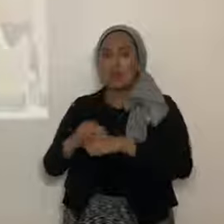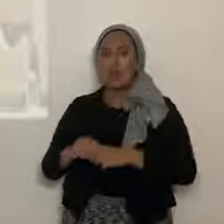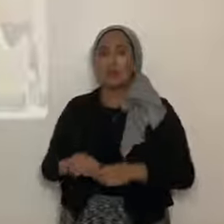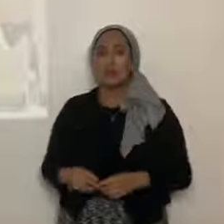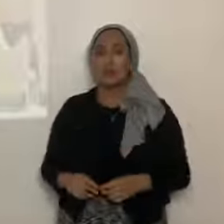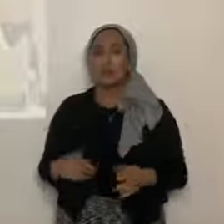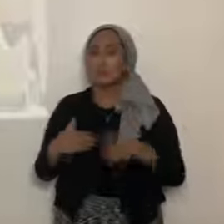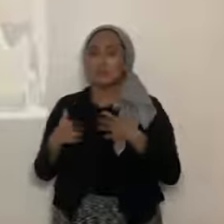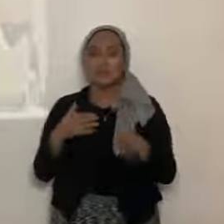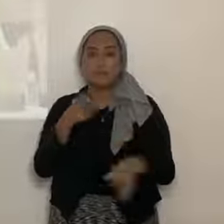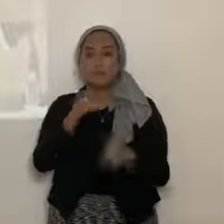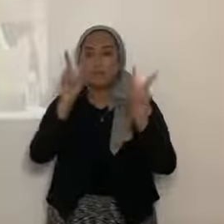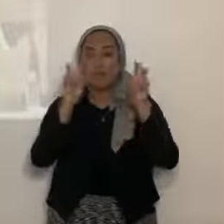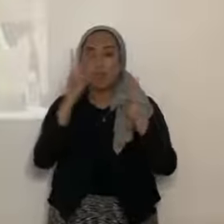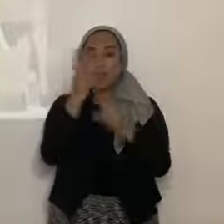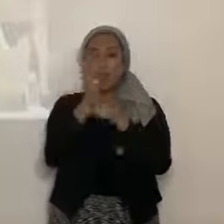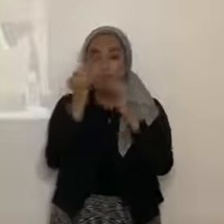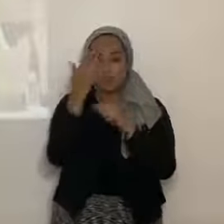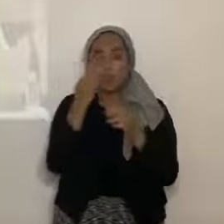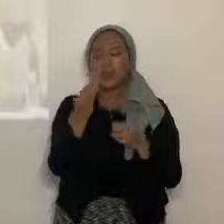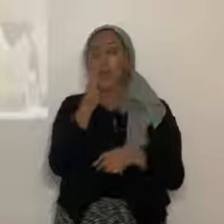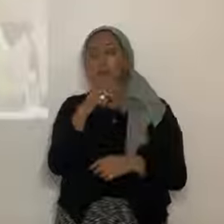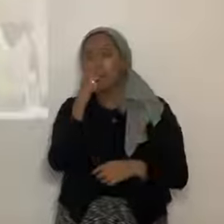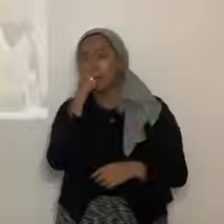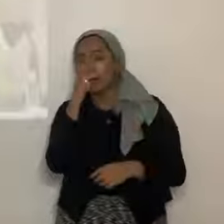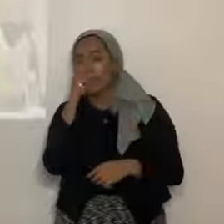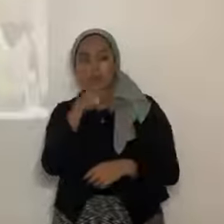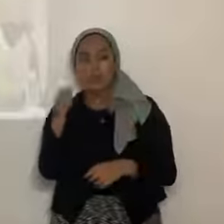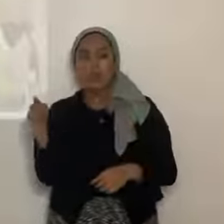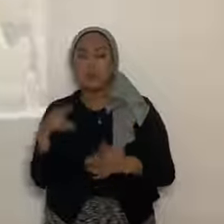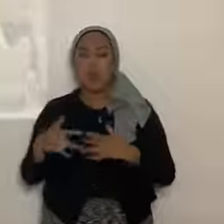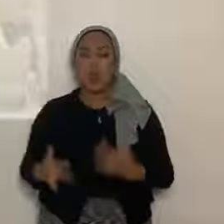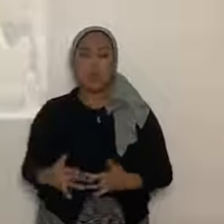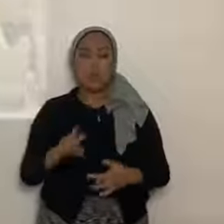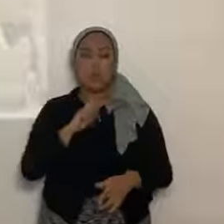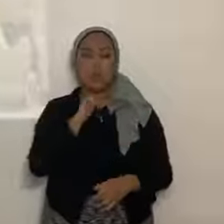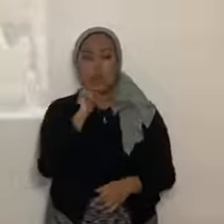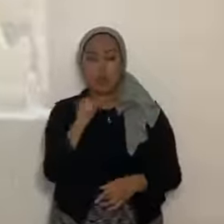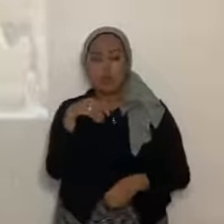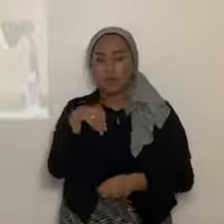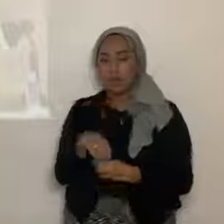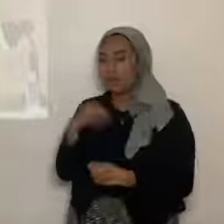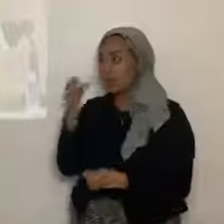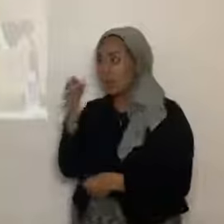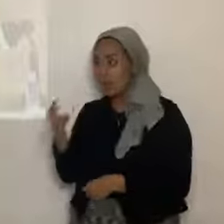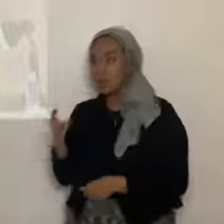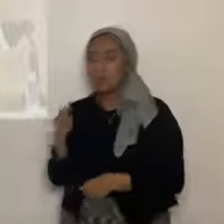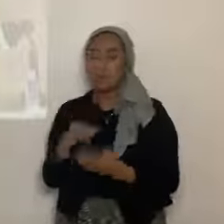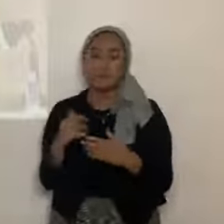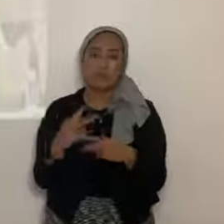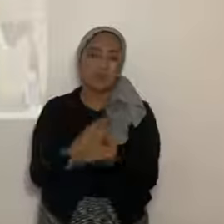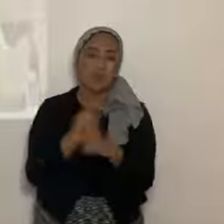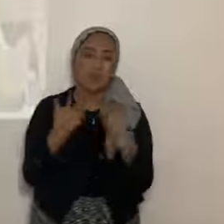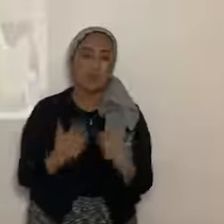Aunque guarden el Shabbat, coman kosher, no está su corazón en Yahshua. Eso es terrible. Y entonces,